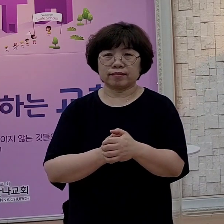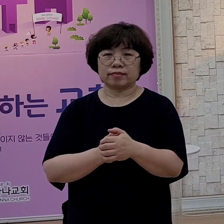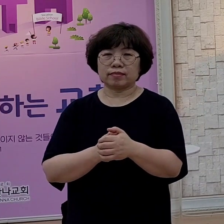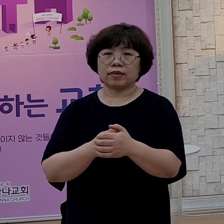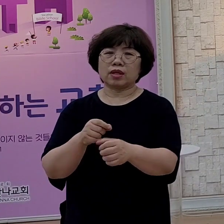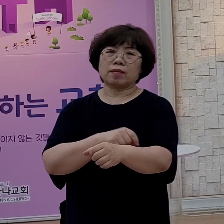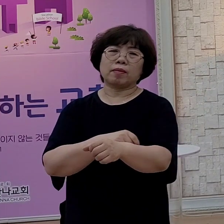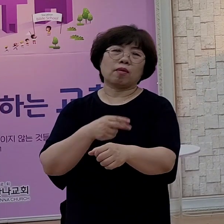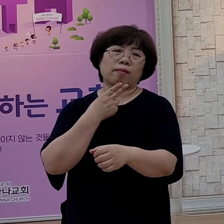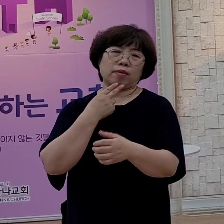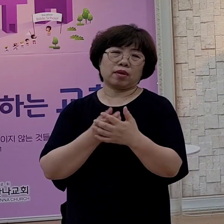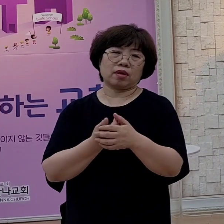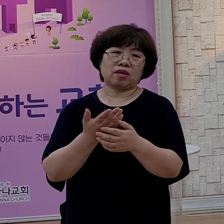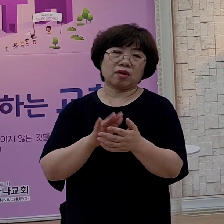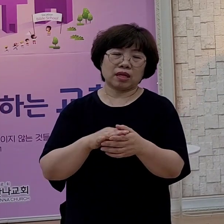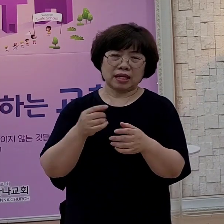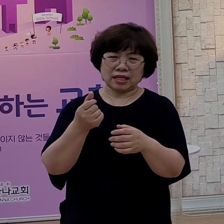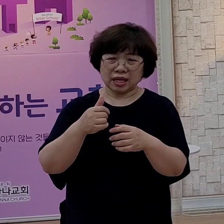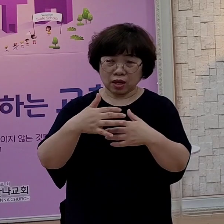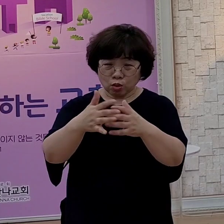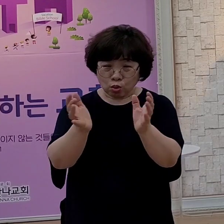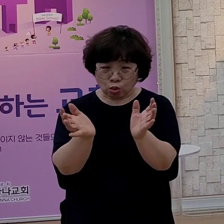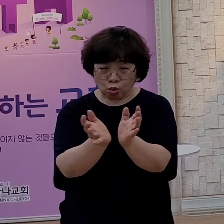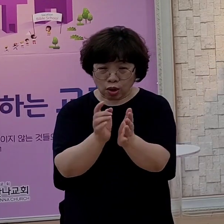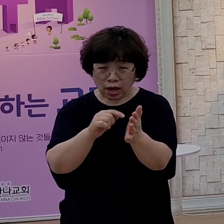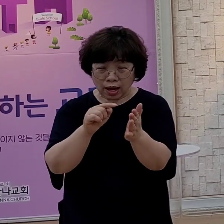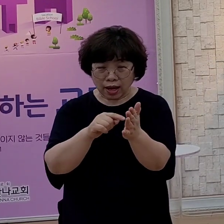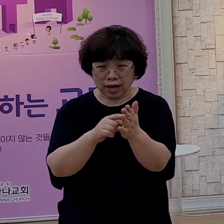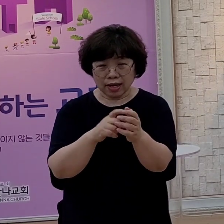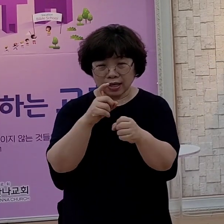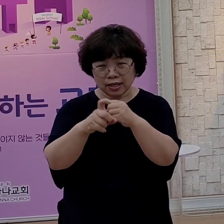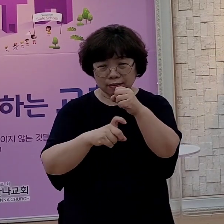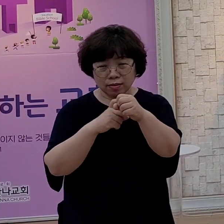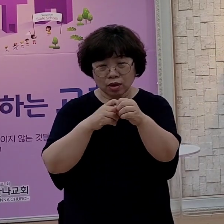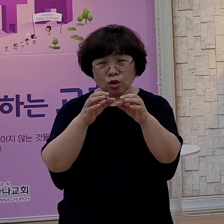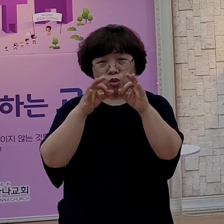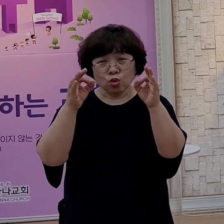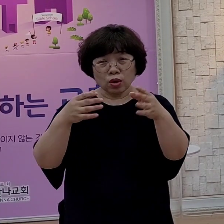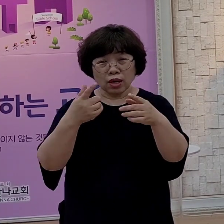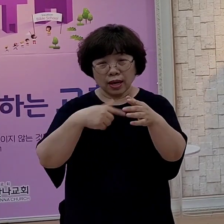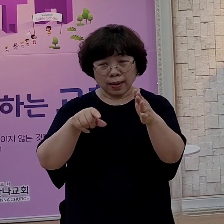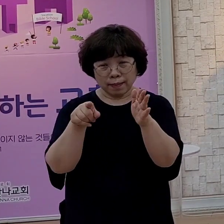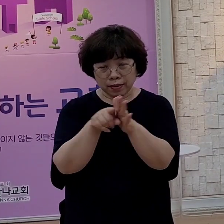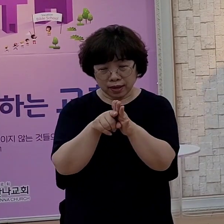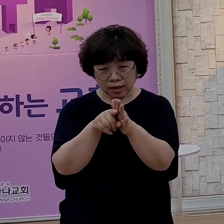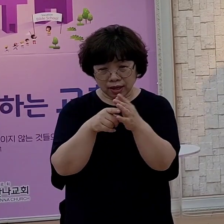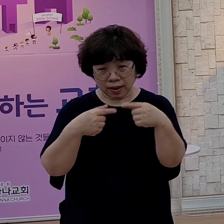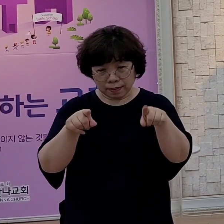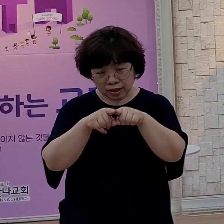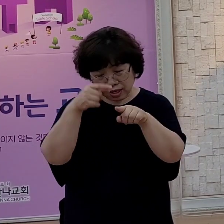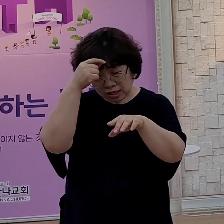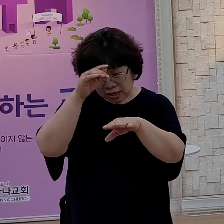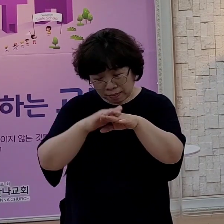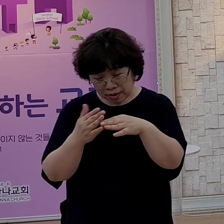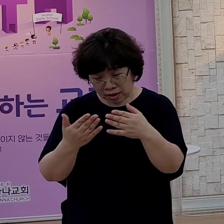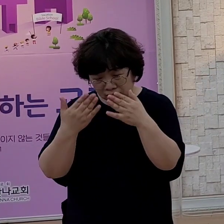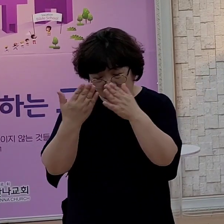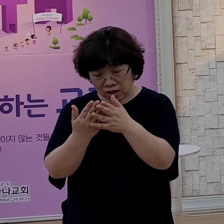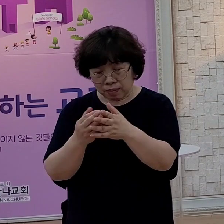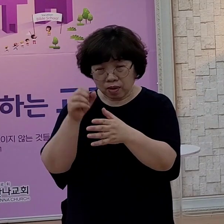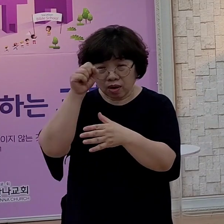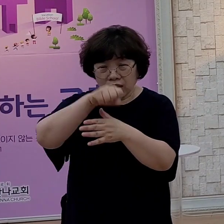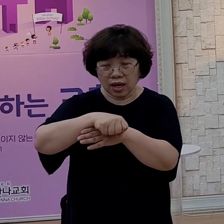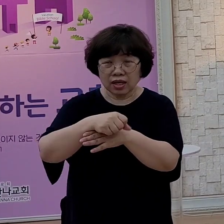이 작은 공동체에 우리를 불러주셔서 10년 가까이 이 교회를 세워나가며 이 자리를 지켜나가게 하신 것이 얼마나 놀라운